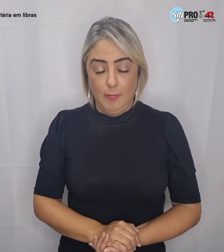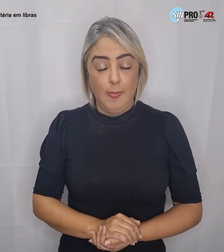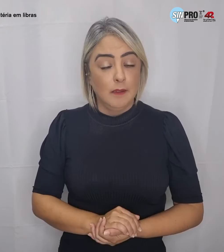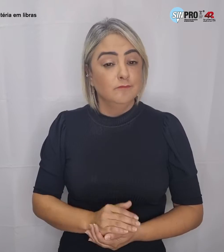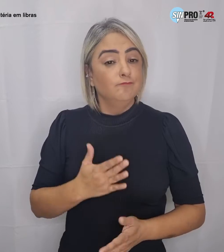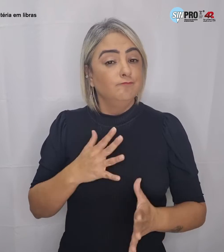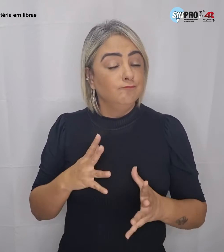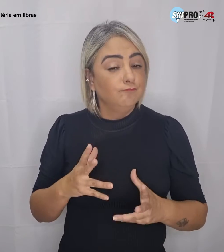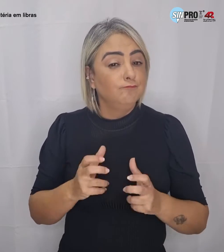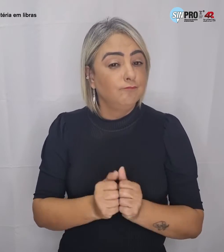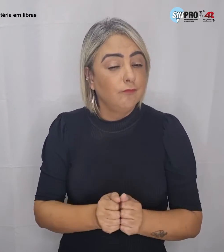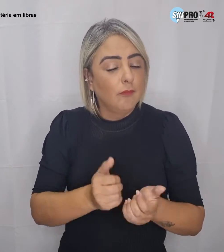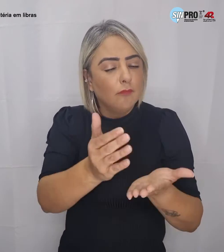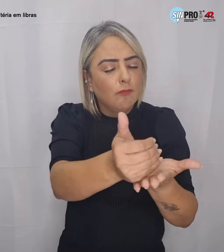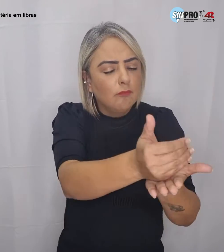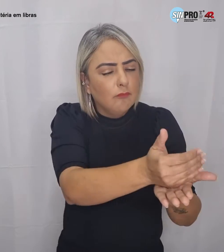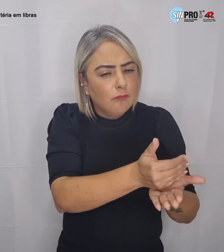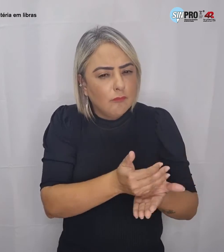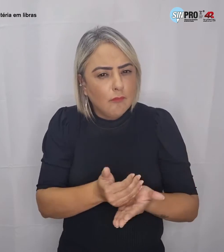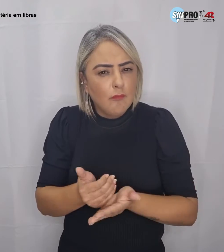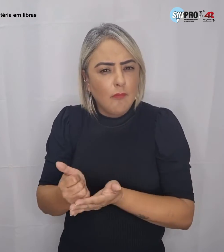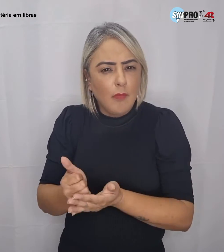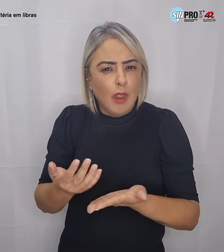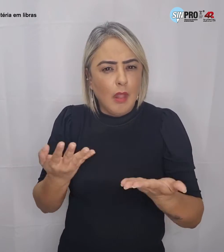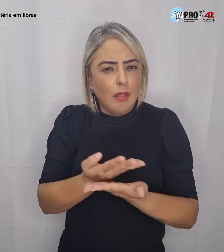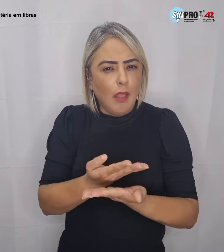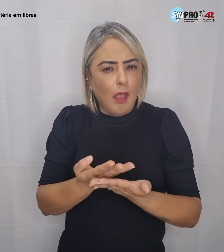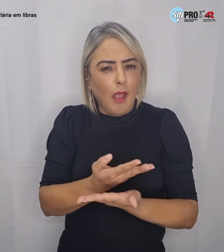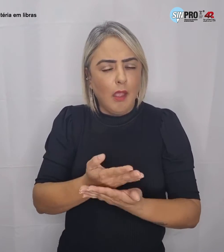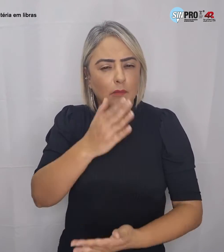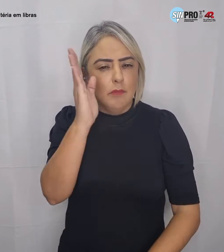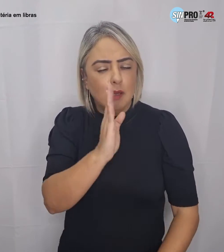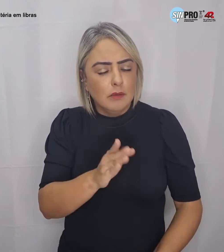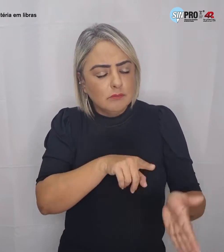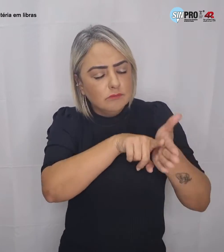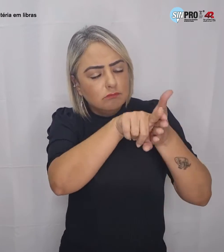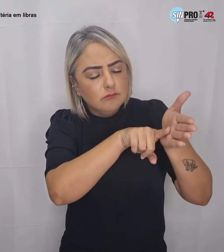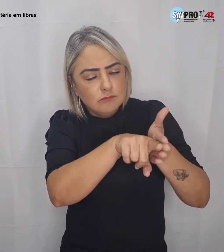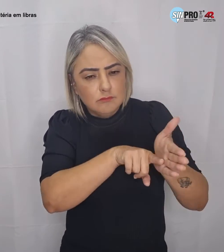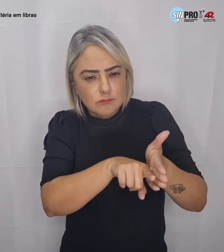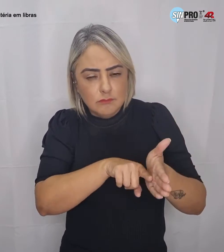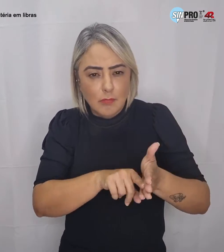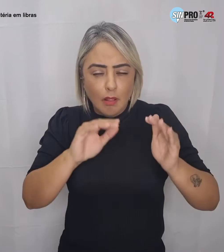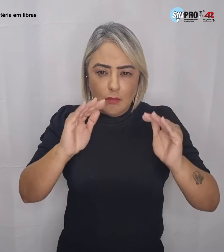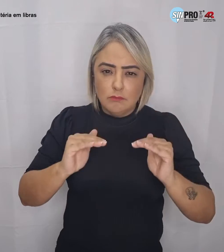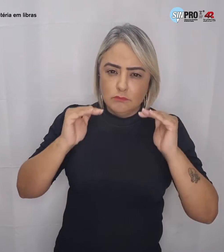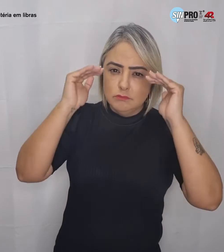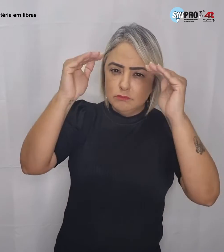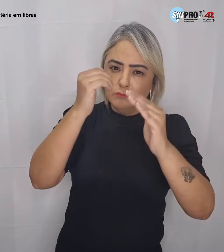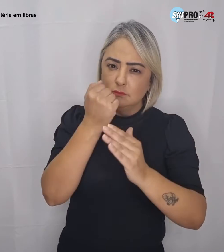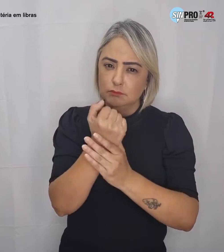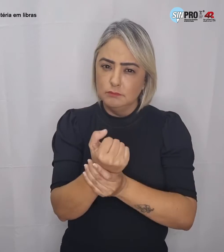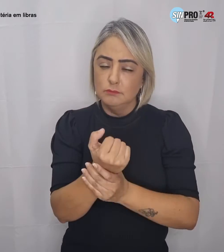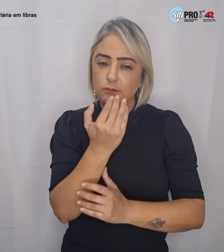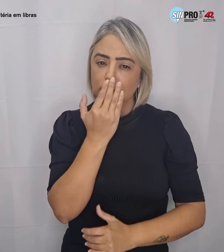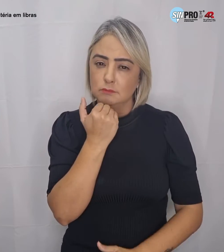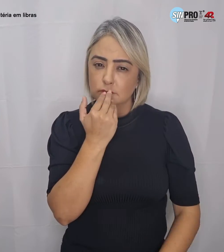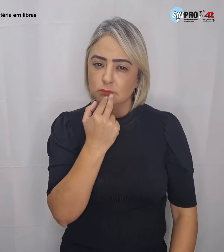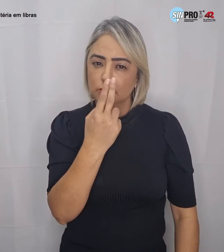No total, segundo o levantamento da Rede Brasileira de Pesquisa em Soberania e Segurança